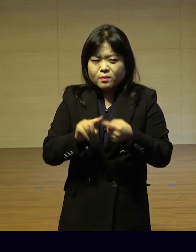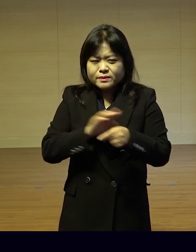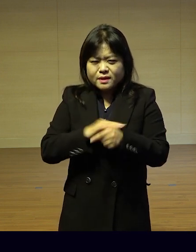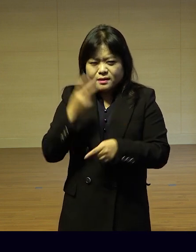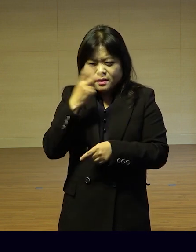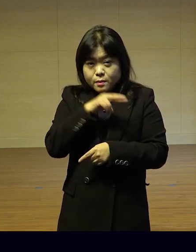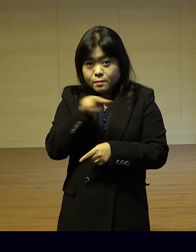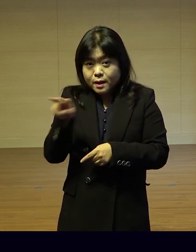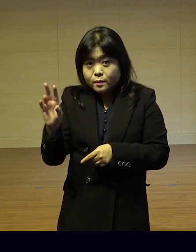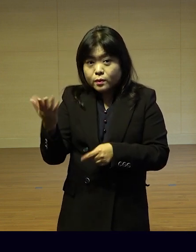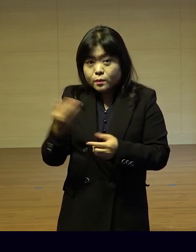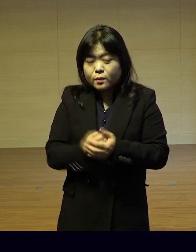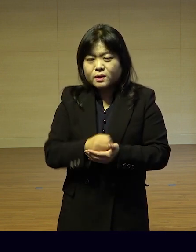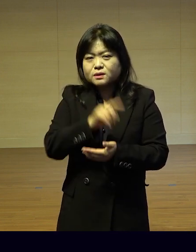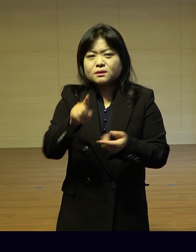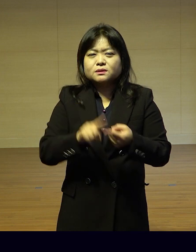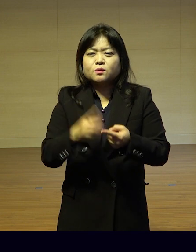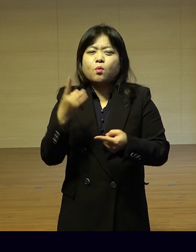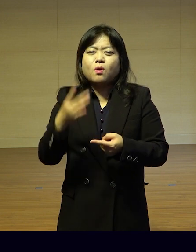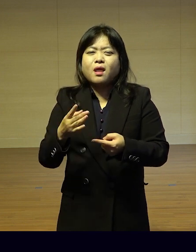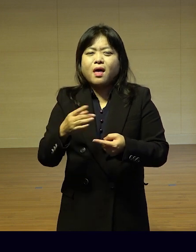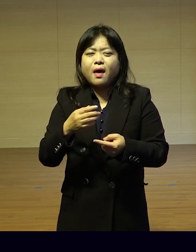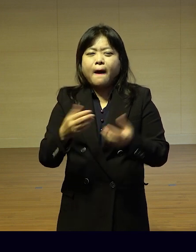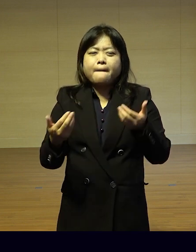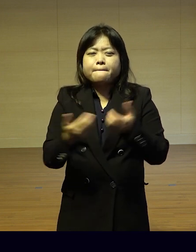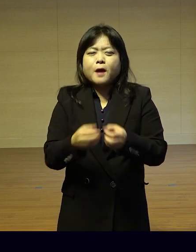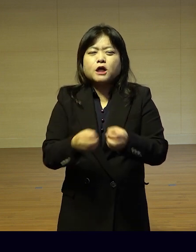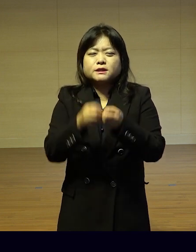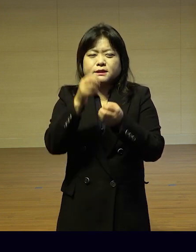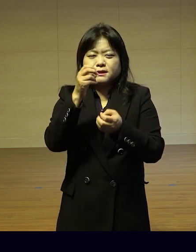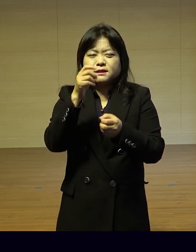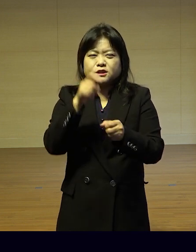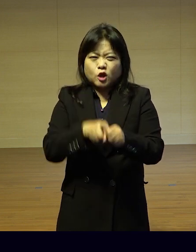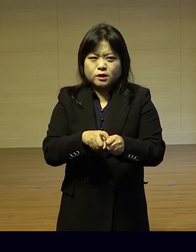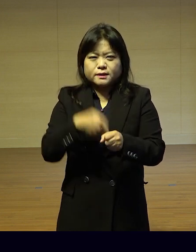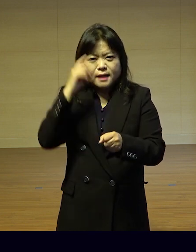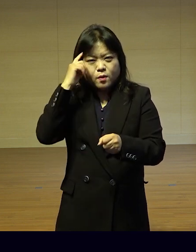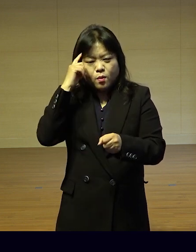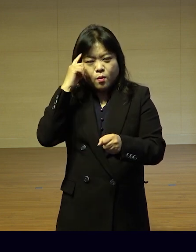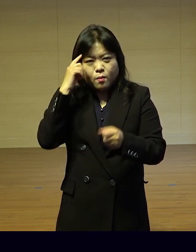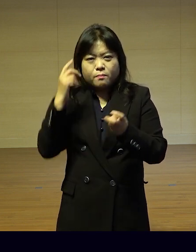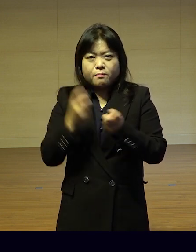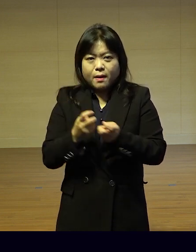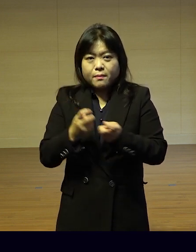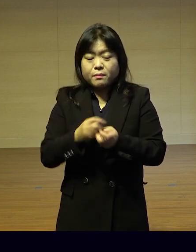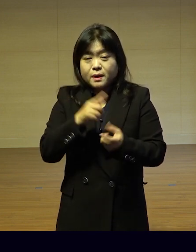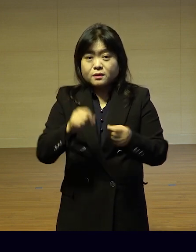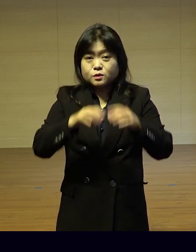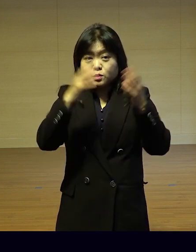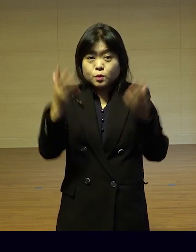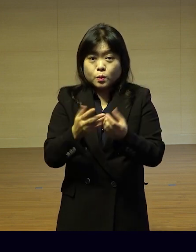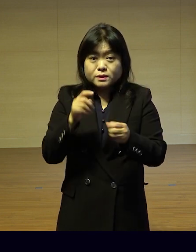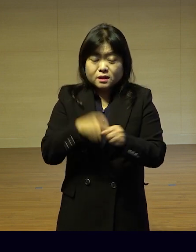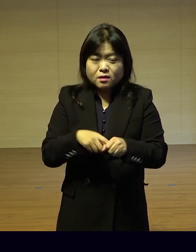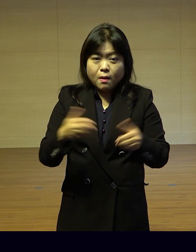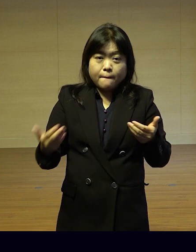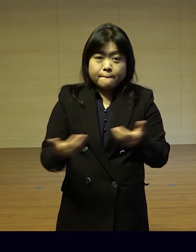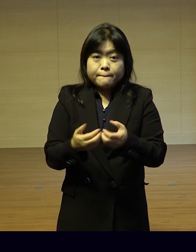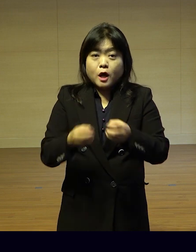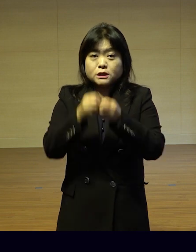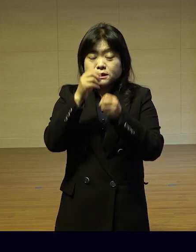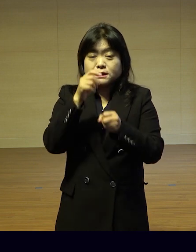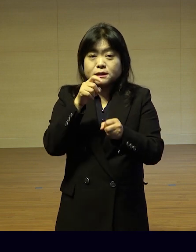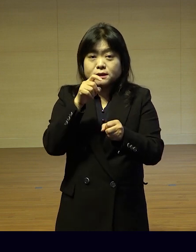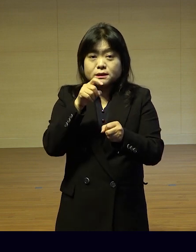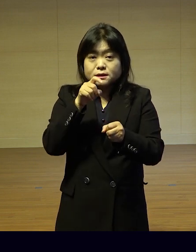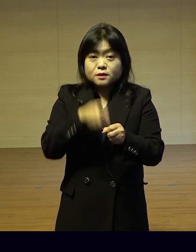살펴봐야 하며 이것이 바로 본래의 변증적인 사유 방식입니다. 이러한 총체적, 변증적 사유의 특성을 잘